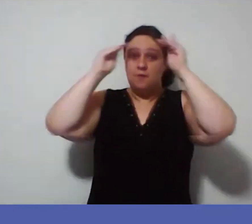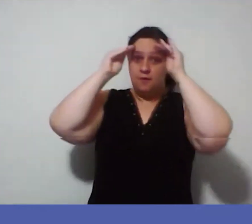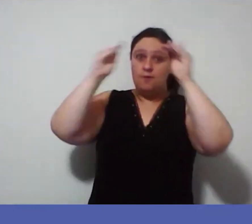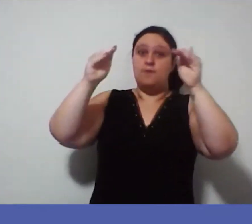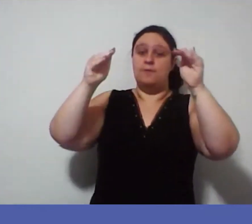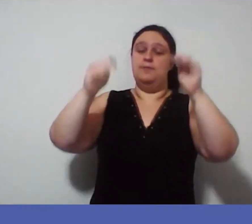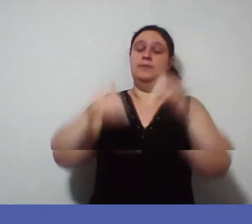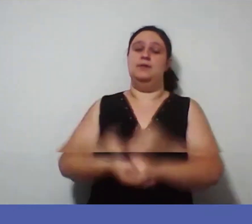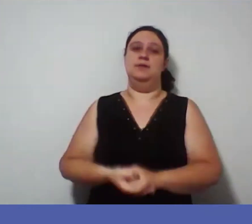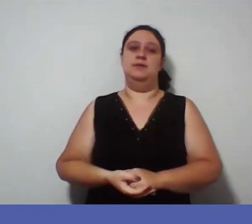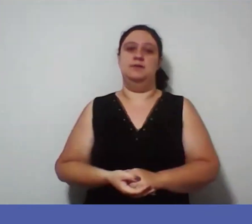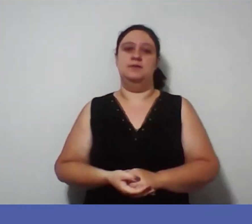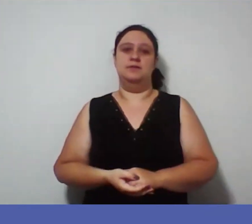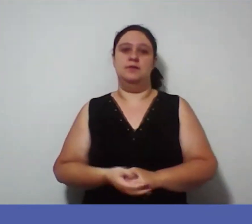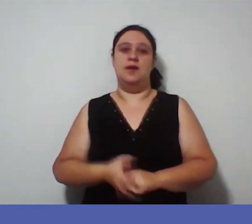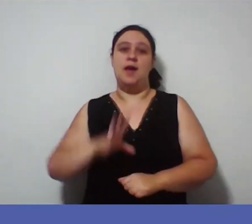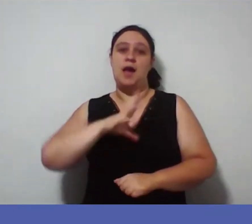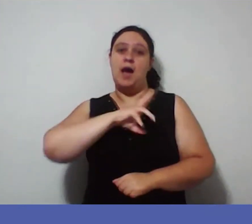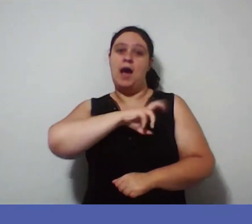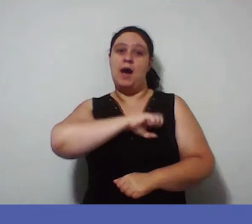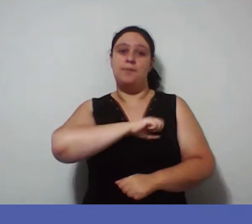amor às almas das pessoas.